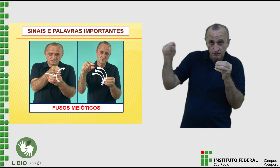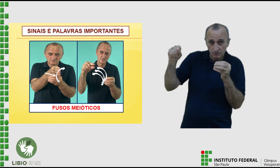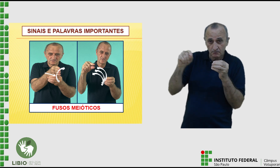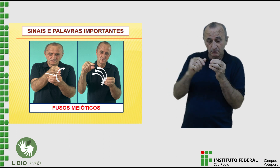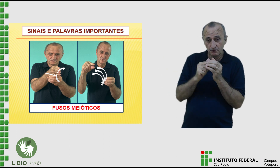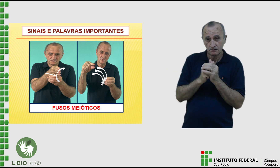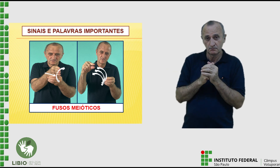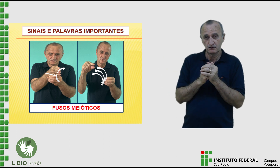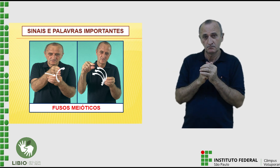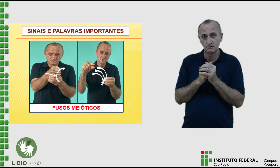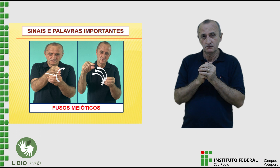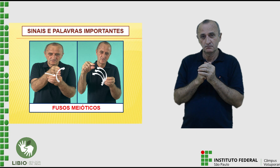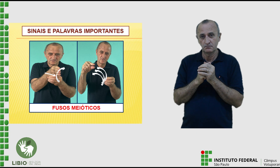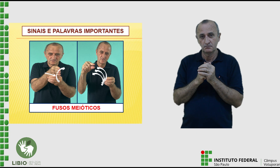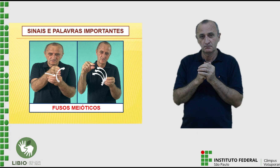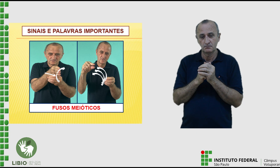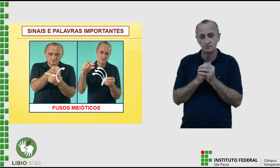meióticos.